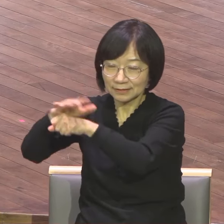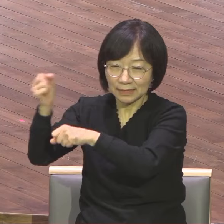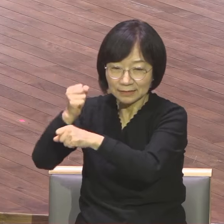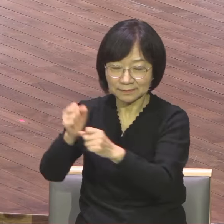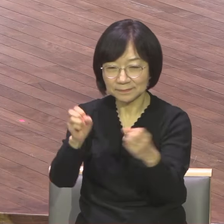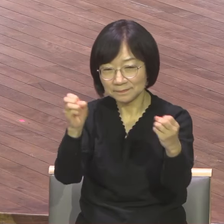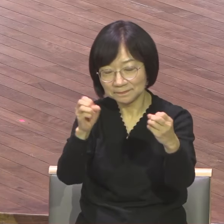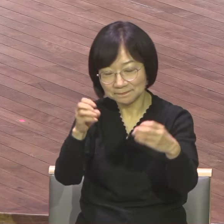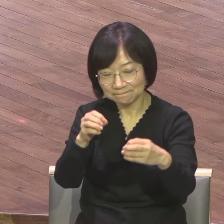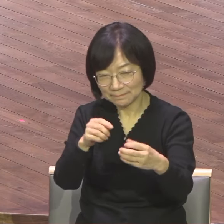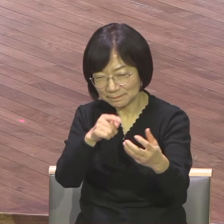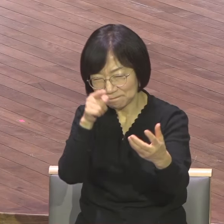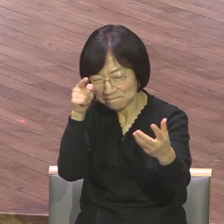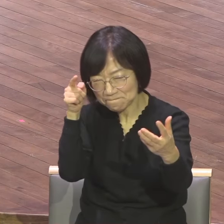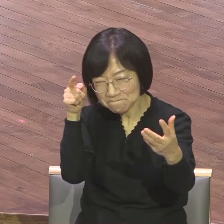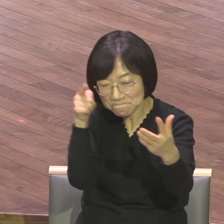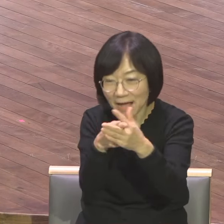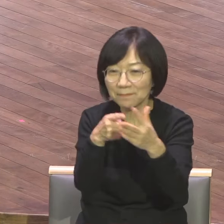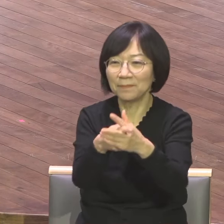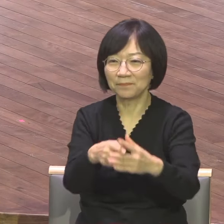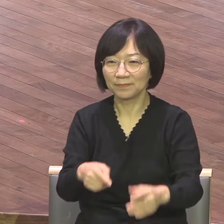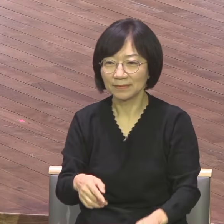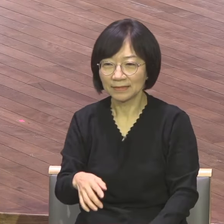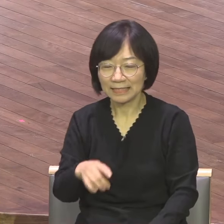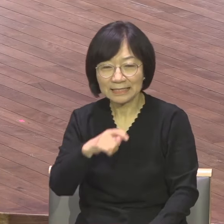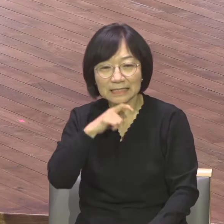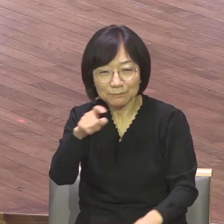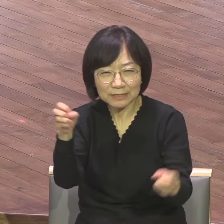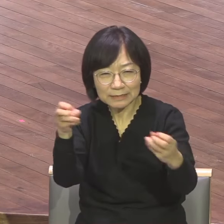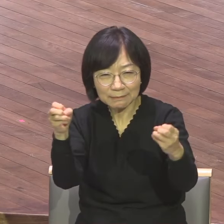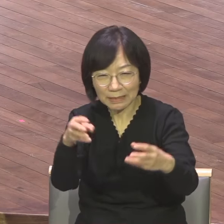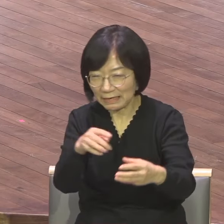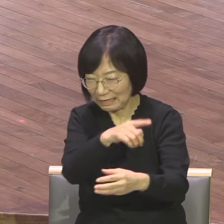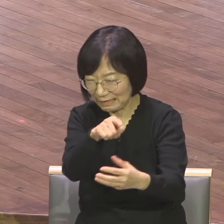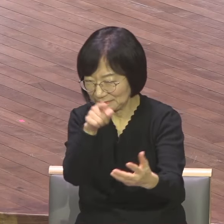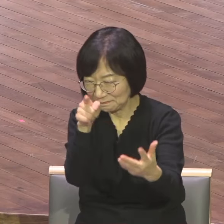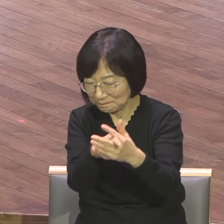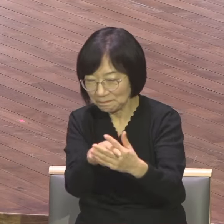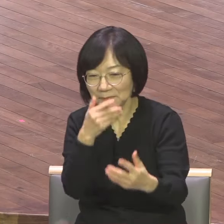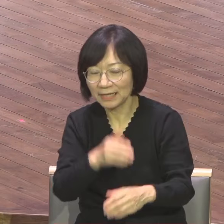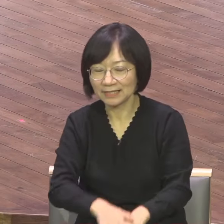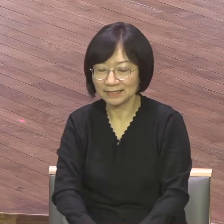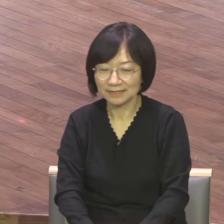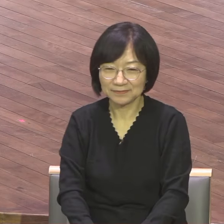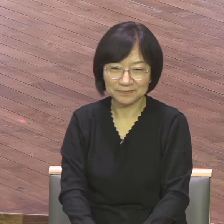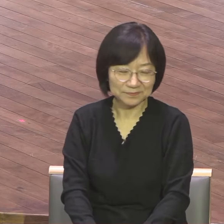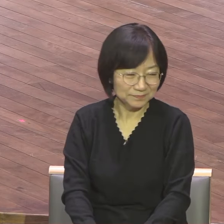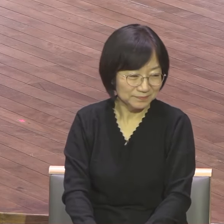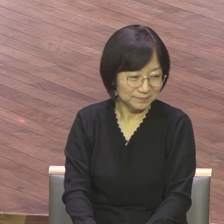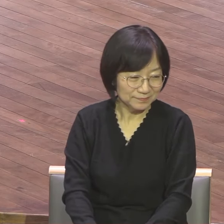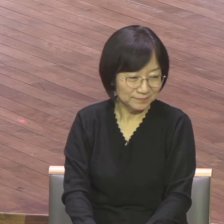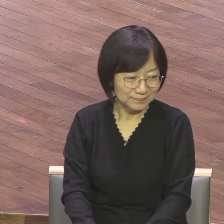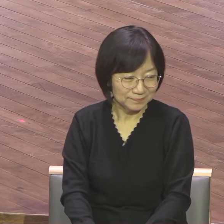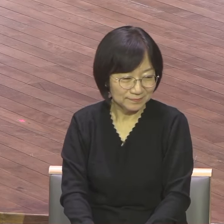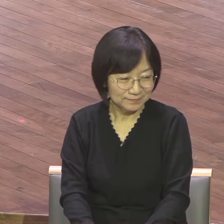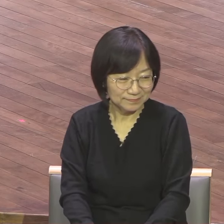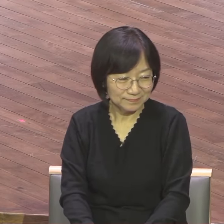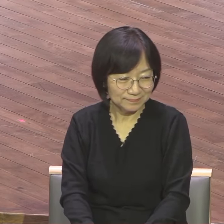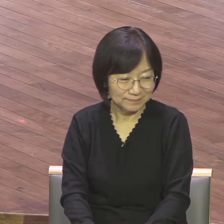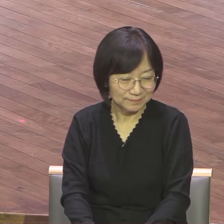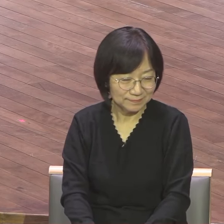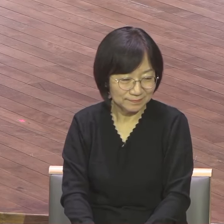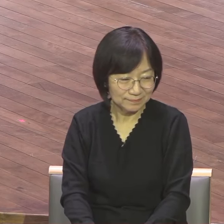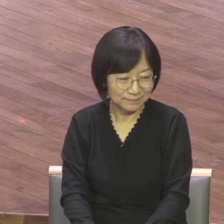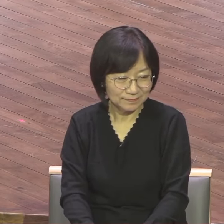사람은요. 그런데 만나서 대화를 한 10분 했다 팍 다 돼버려요. 질문할 것도 없어요. 뭐 아 나 그럴 줄